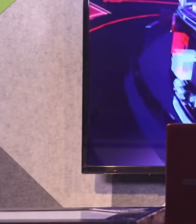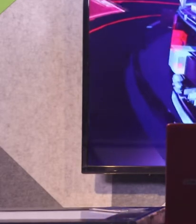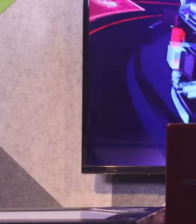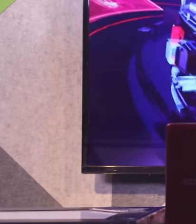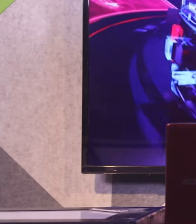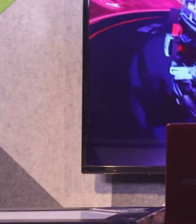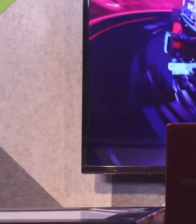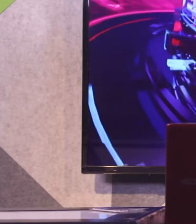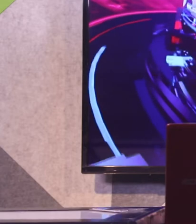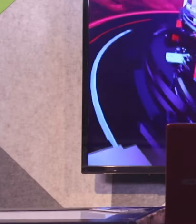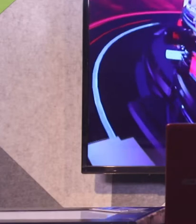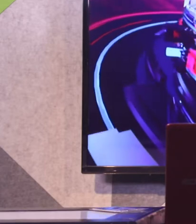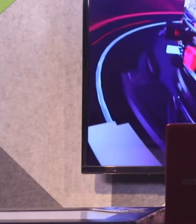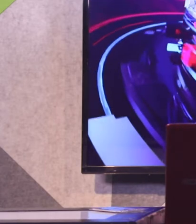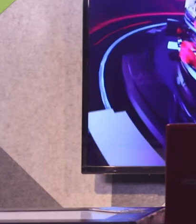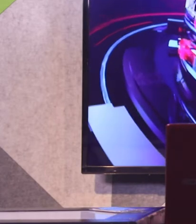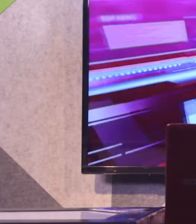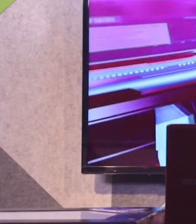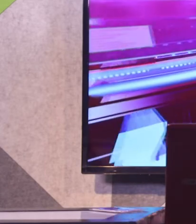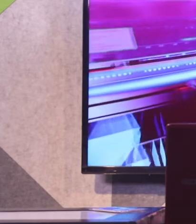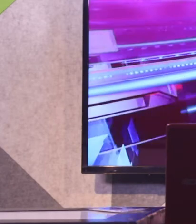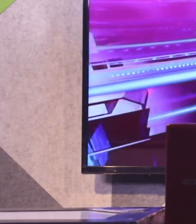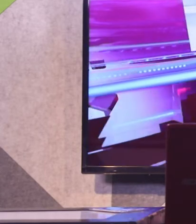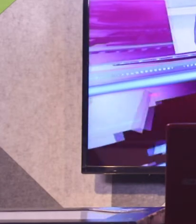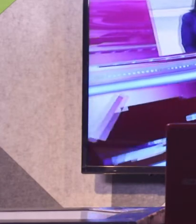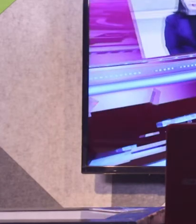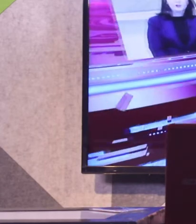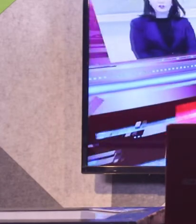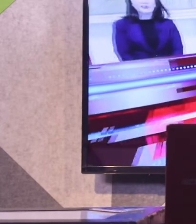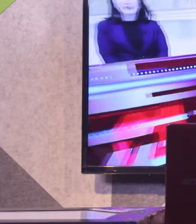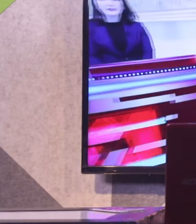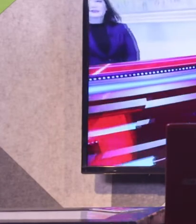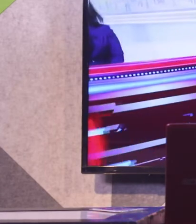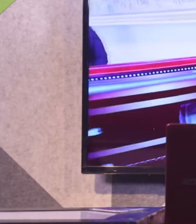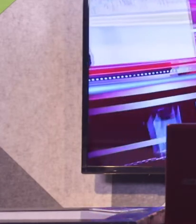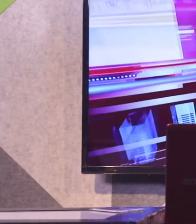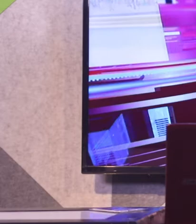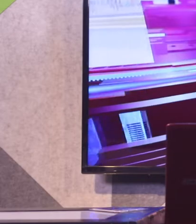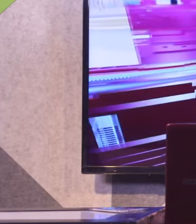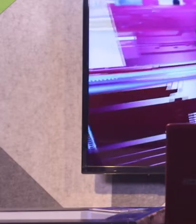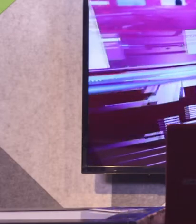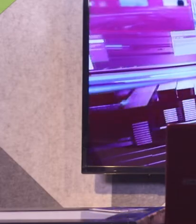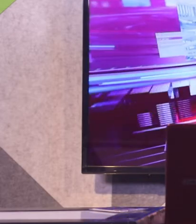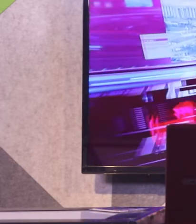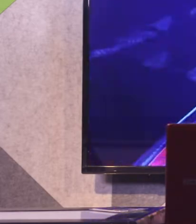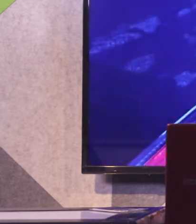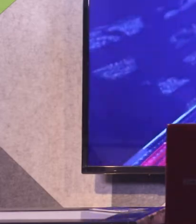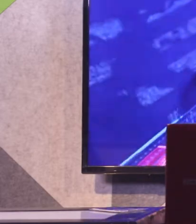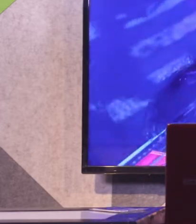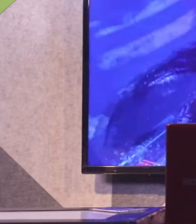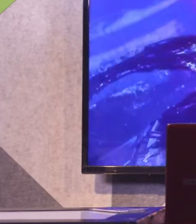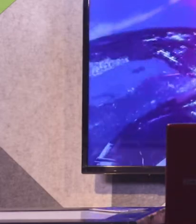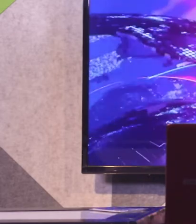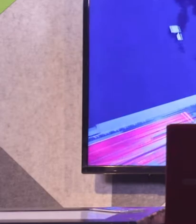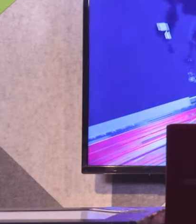хэргийн уртжилсан хилэлцүүлгийг хэлээ. Шүүхийн уртжилсан хилэлцүүлгээс Номтой Баярыг цагдан хорих шийдвэр гаргажээ. Түүнийг дөнгөж сайн шүүхийн